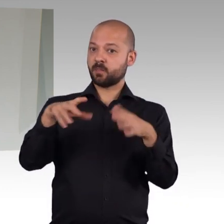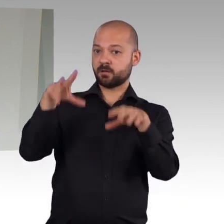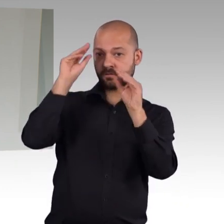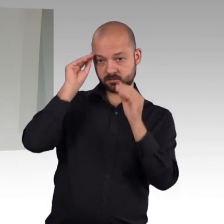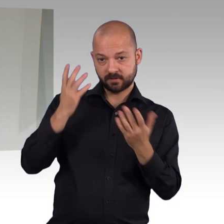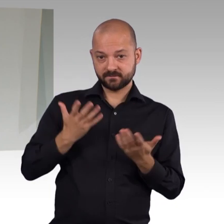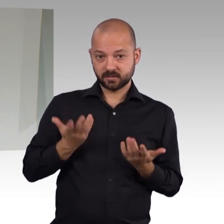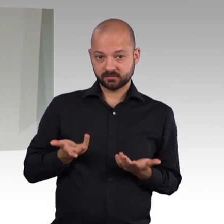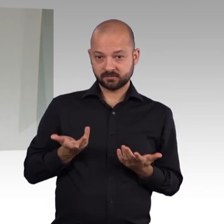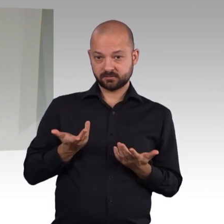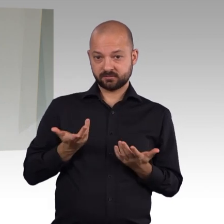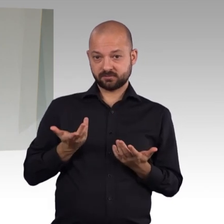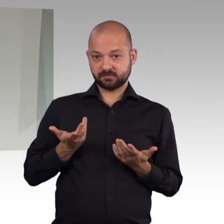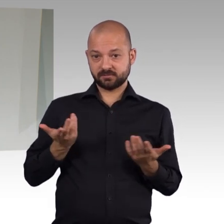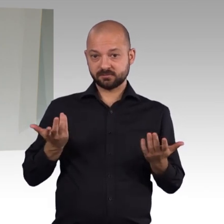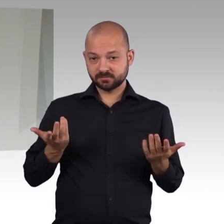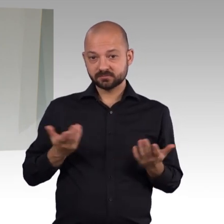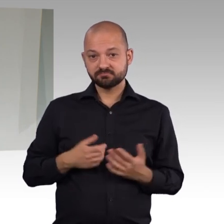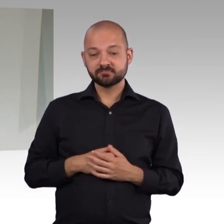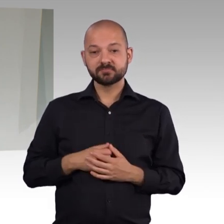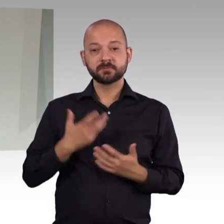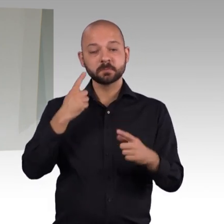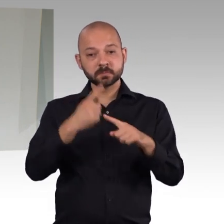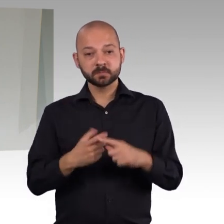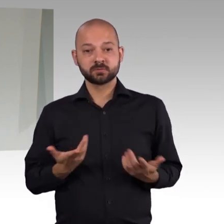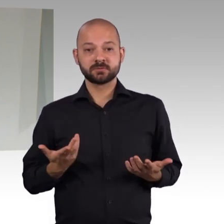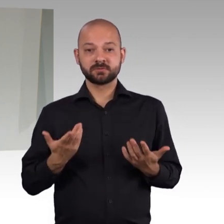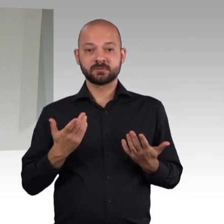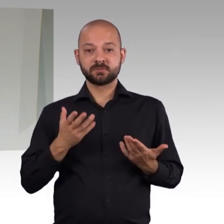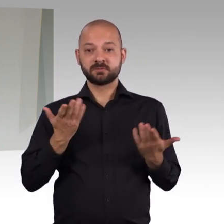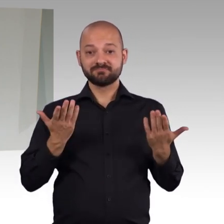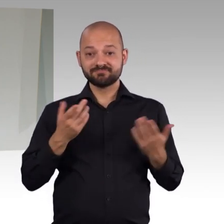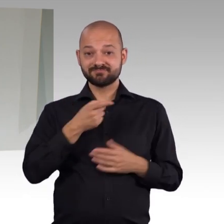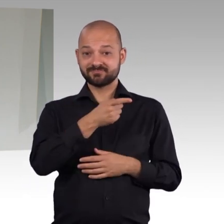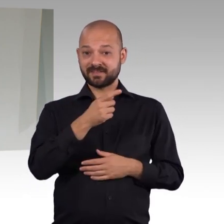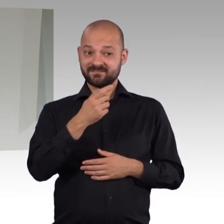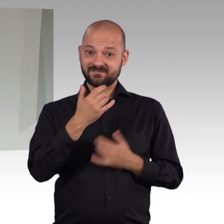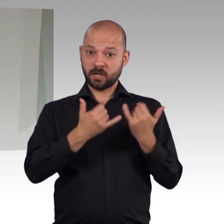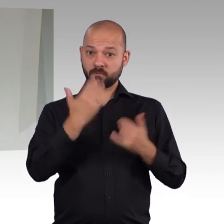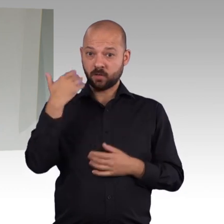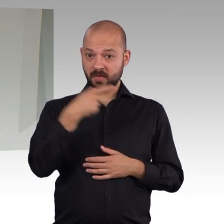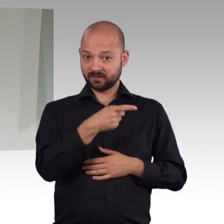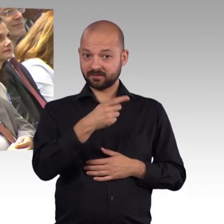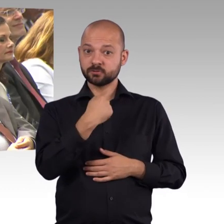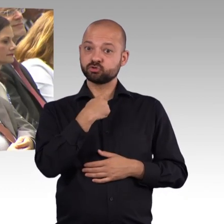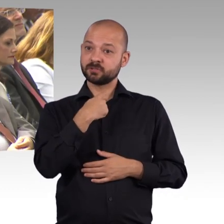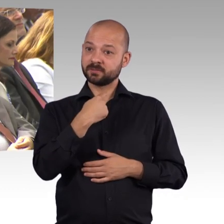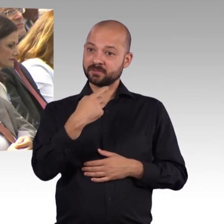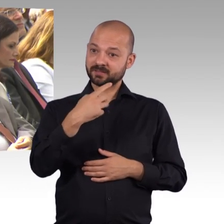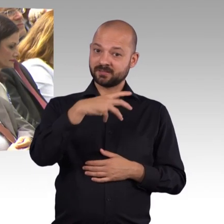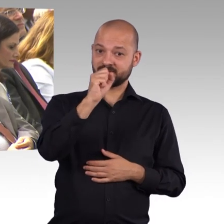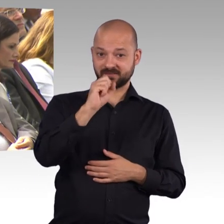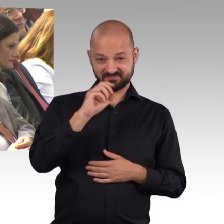Immerhin den Orbans gewählt worden. Immerhin hat Herr Weber, der hat immerhin die Stimmen von Herrn Orban noch abgelehnt. Aber sei es drum.